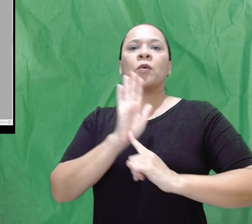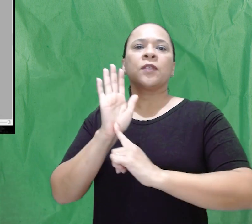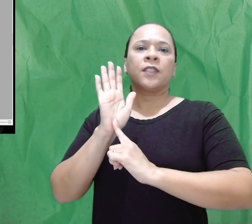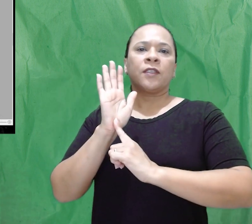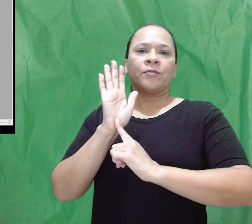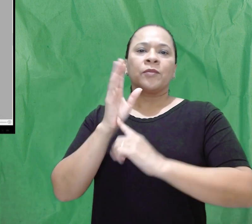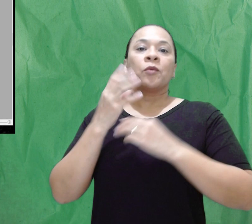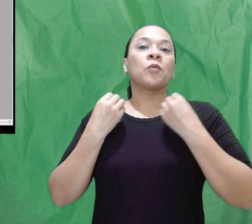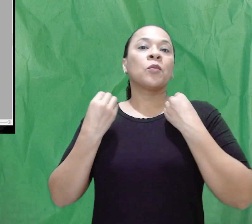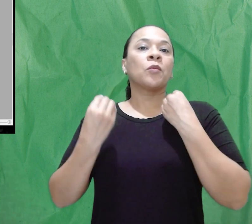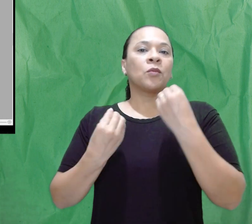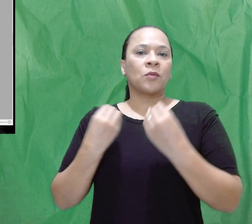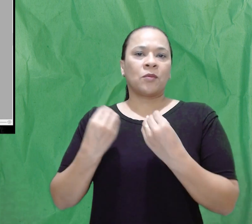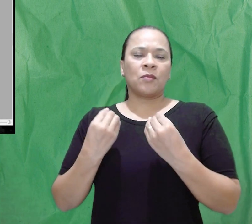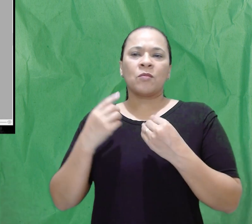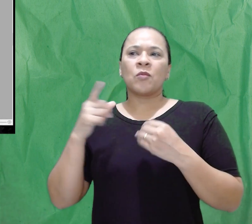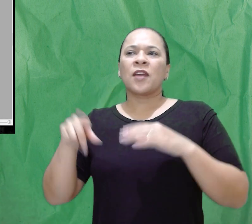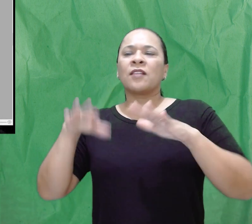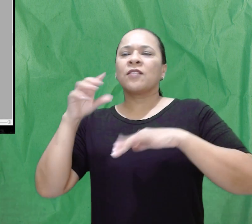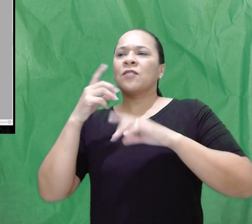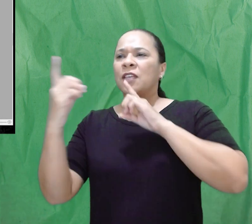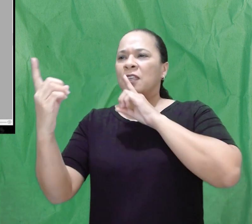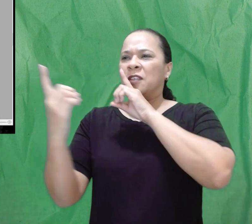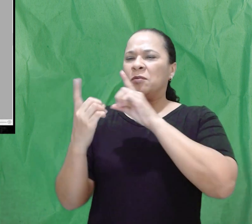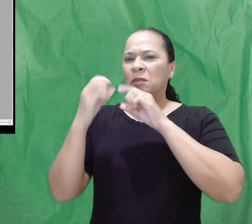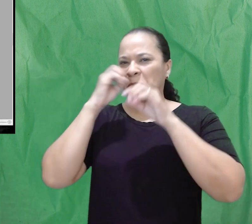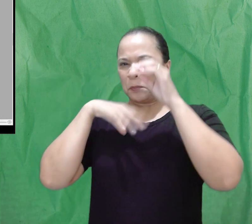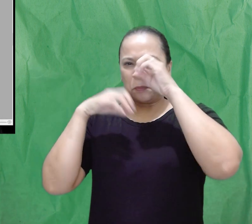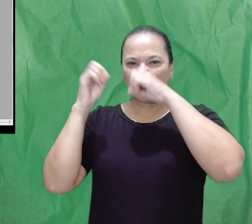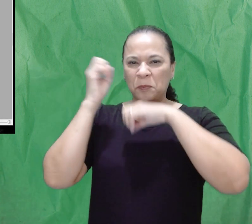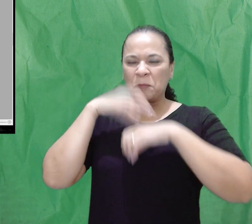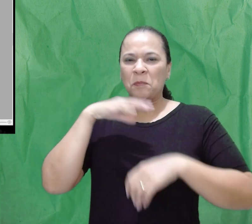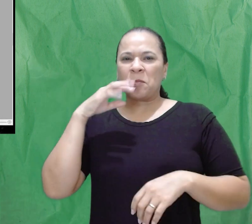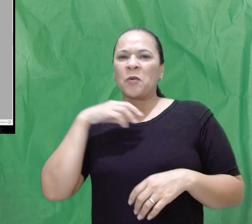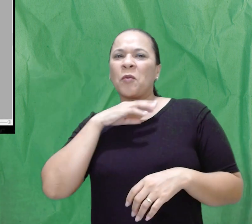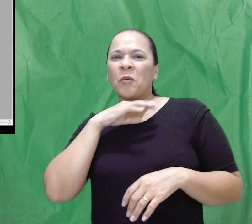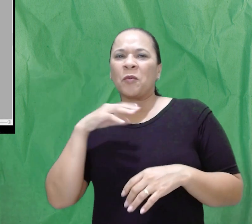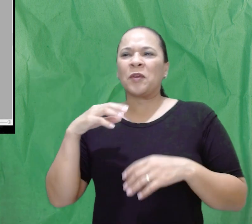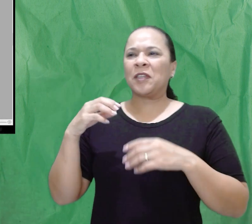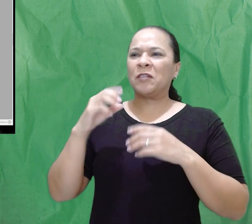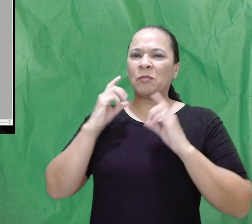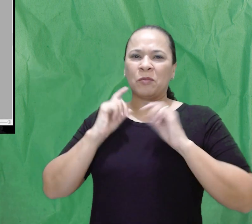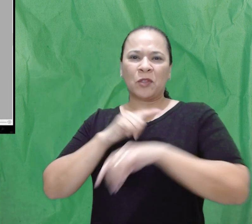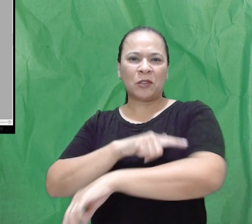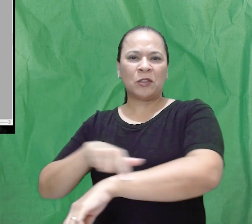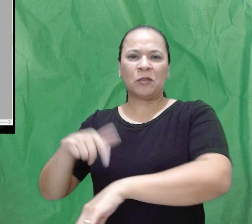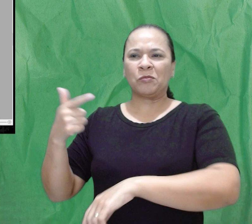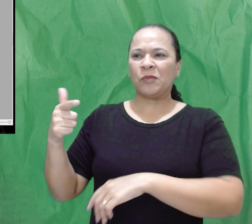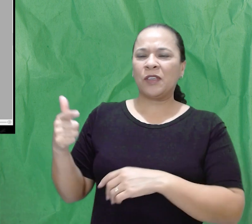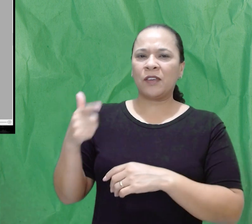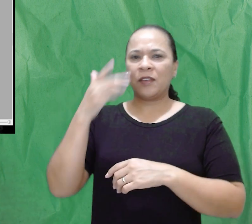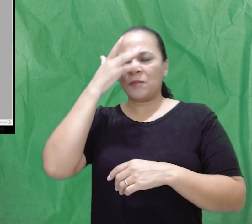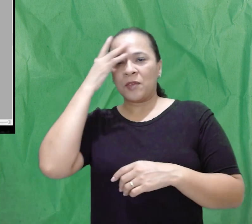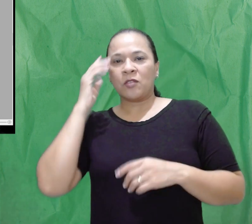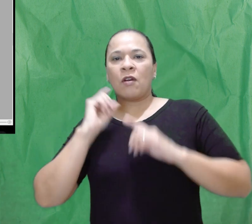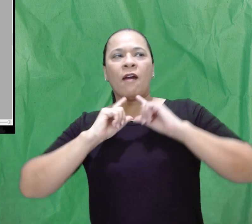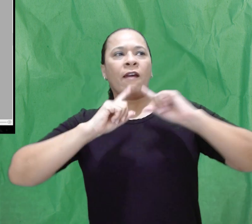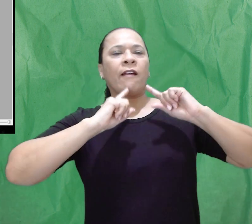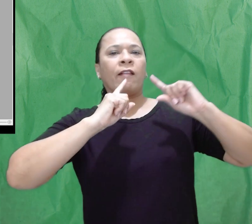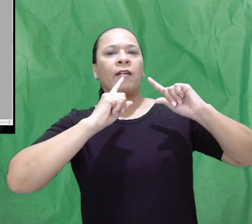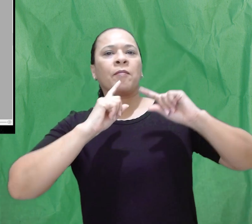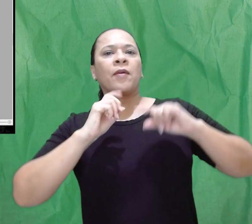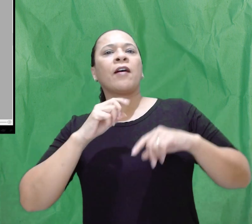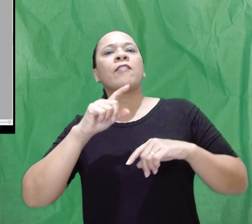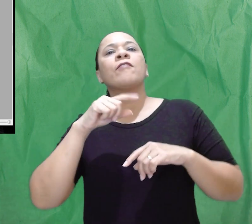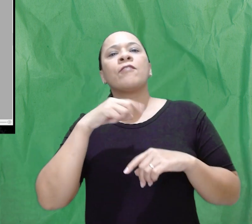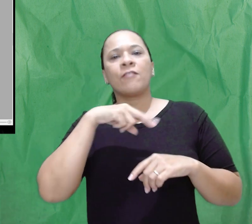você vai querer evitar que chegue reclamações sobre o atendimento que você prestou. Isso é muito importante, porque os clientes se preocupam